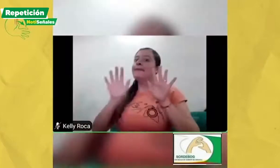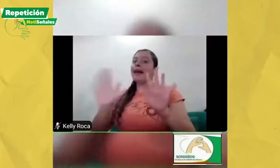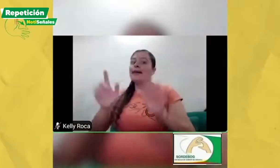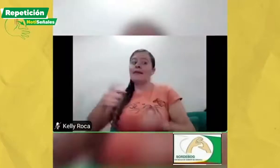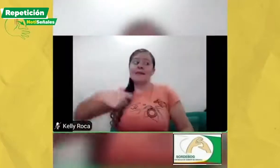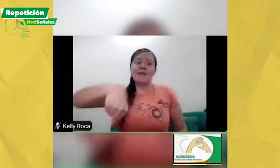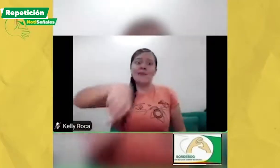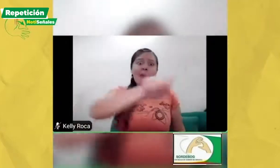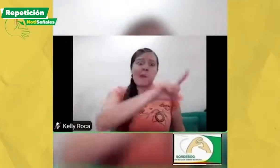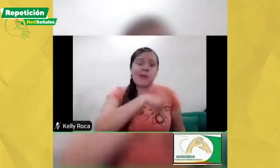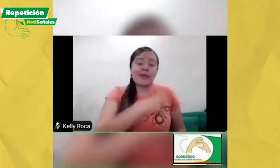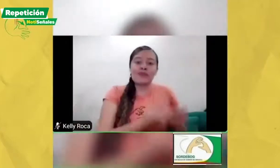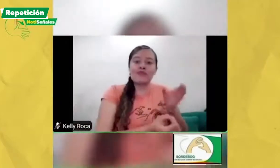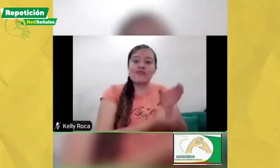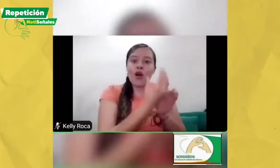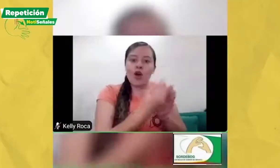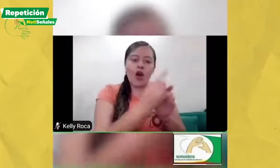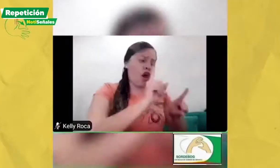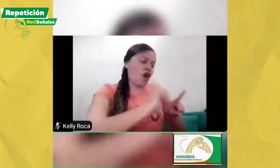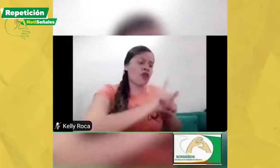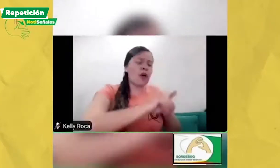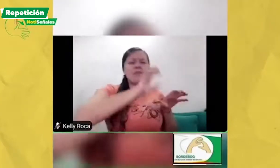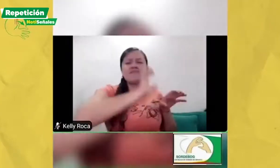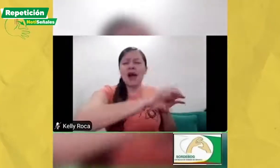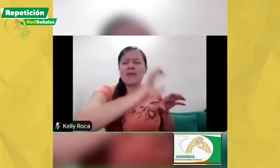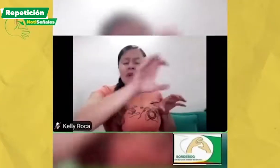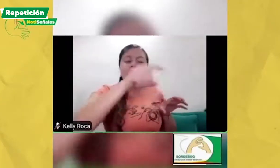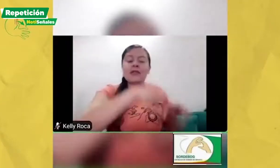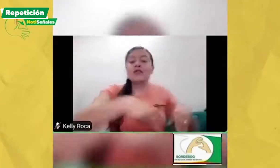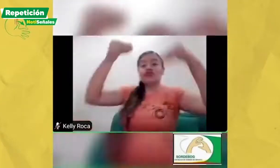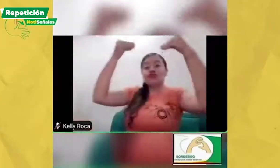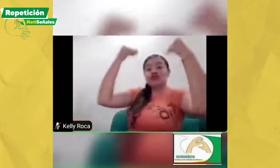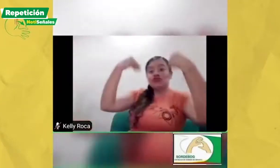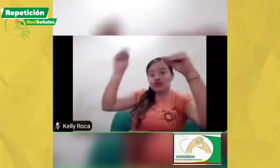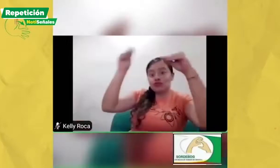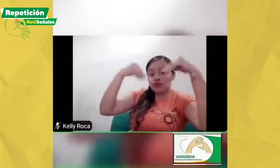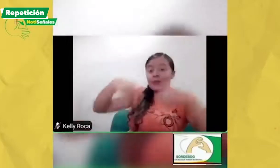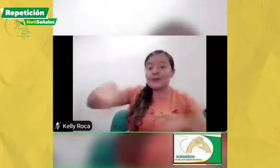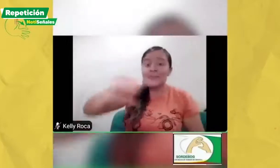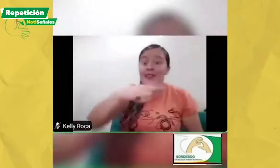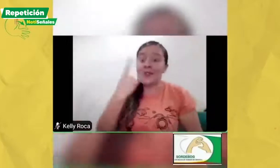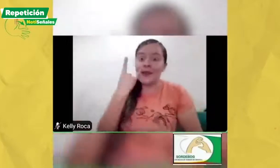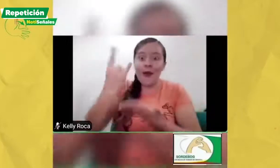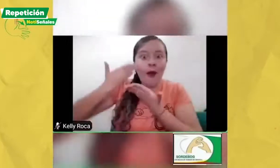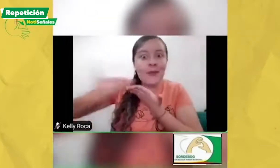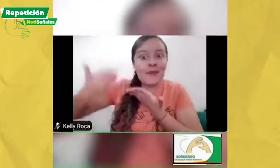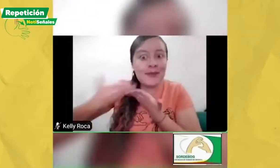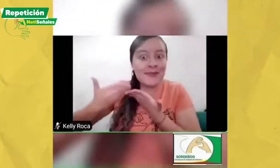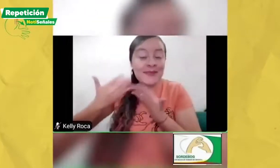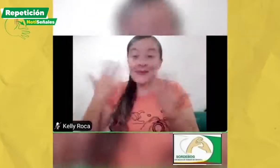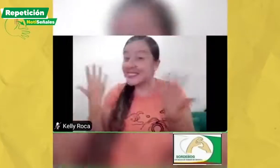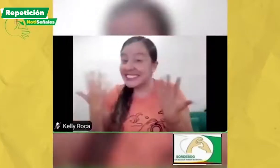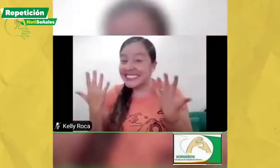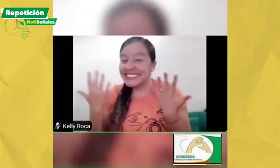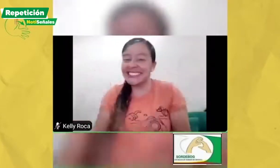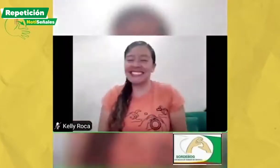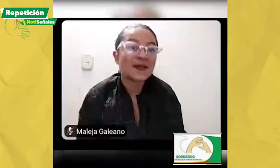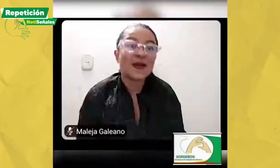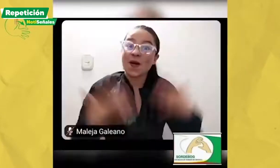Algunos Emprendedores Sordos Estaremos Con Nuestros Stand Comercializando Nuestros Productos A Quienes Les Interese